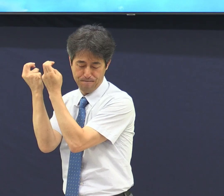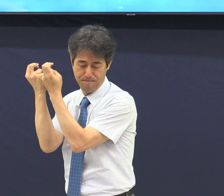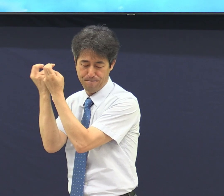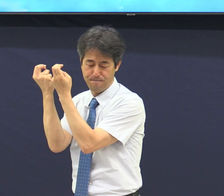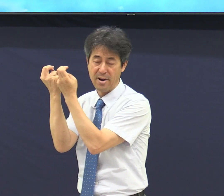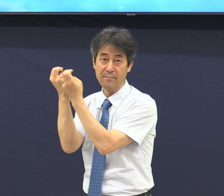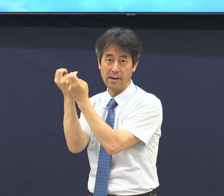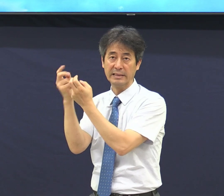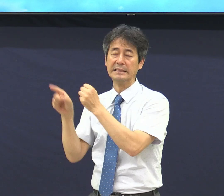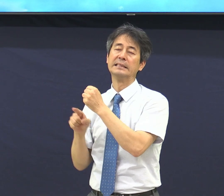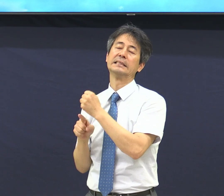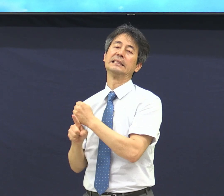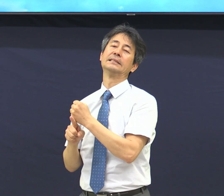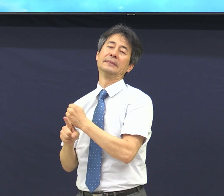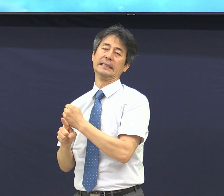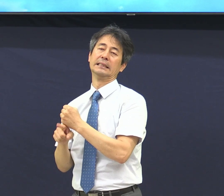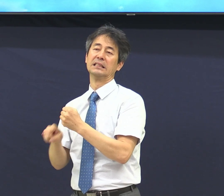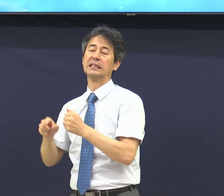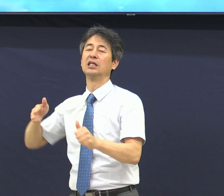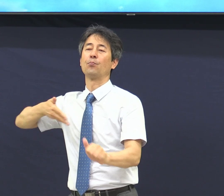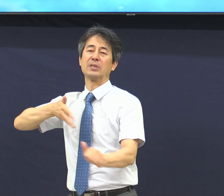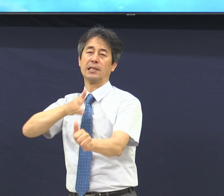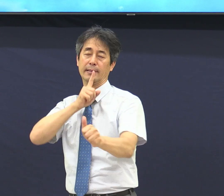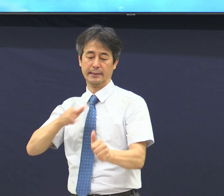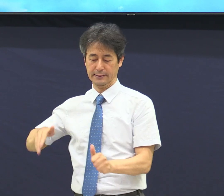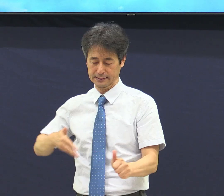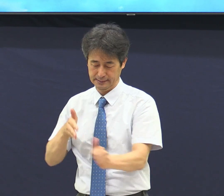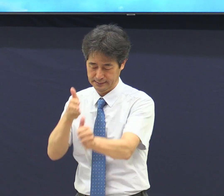이루기 위해서 하나님의 뜻과 방법, 그것이